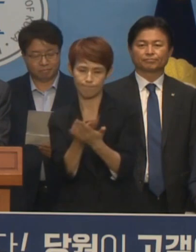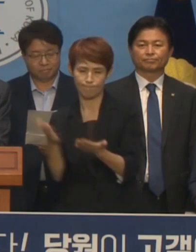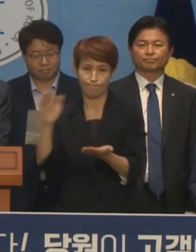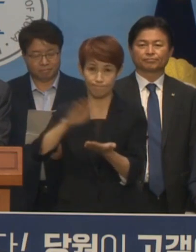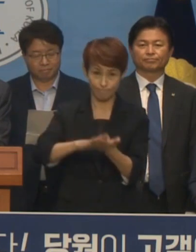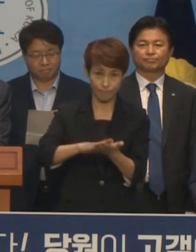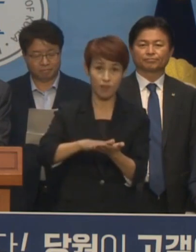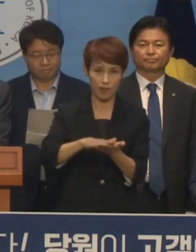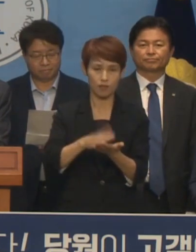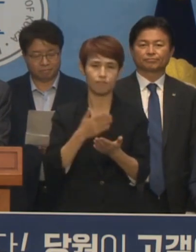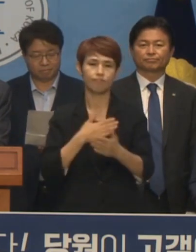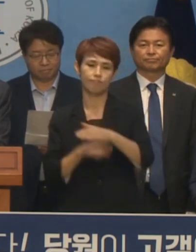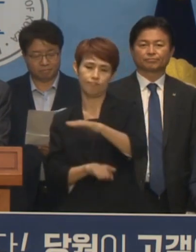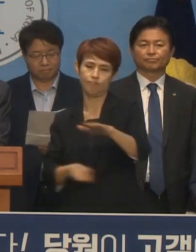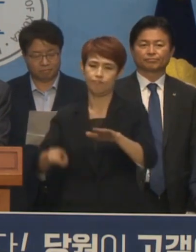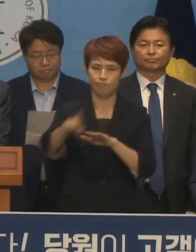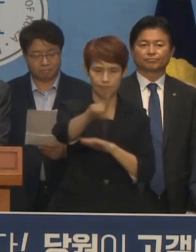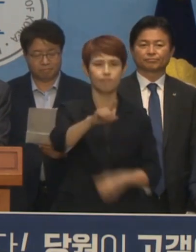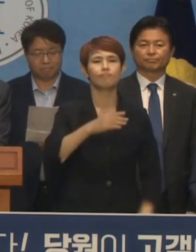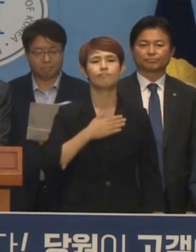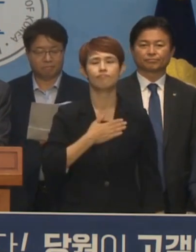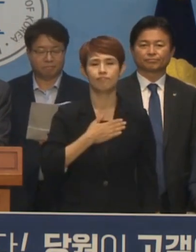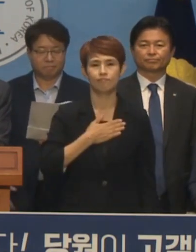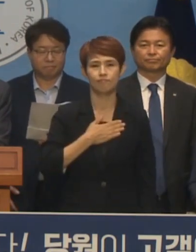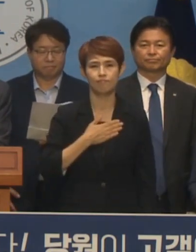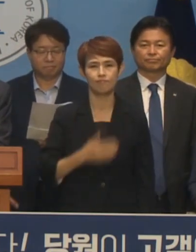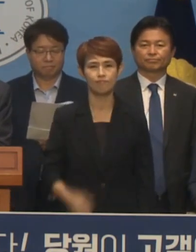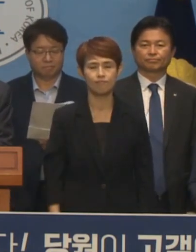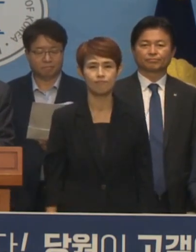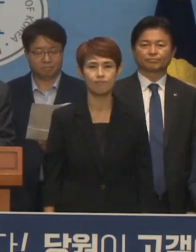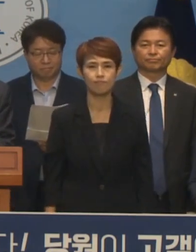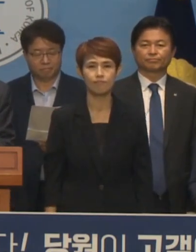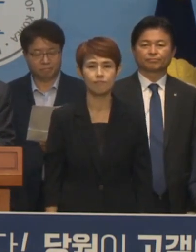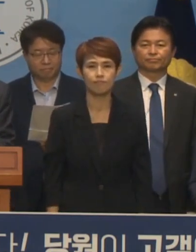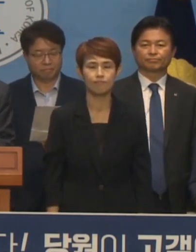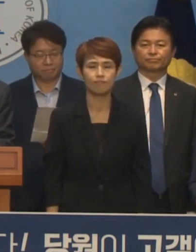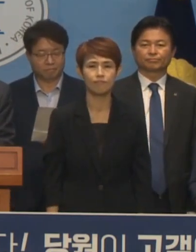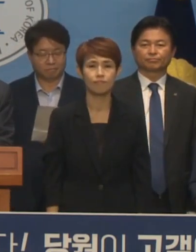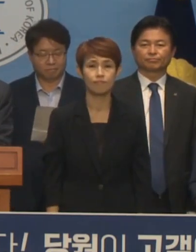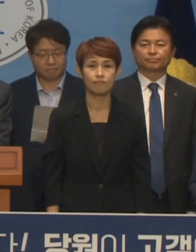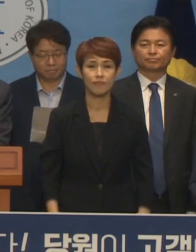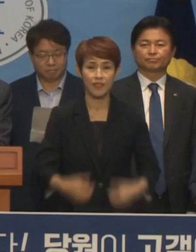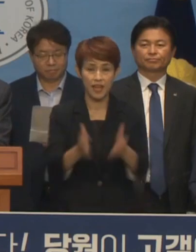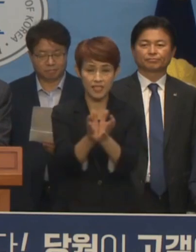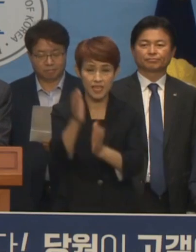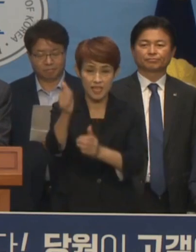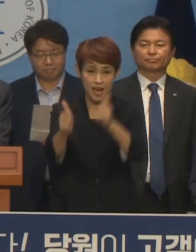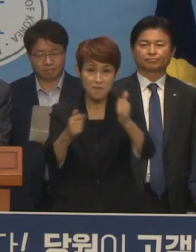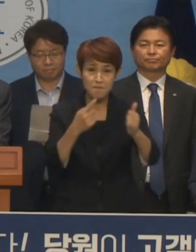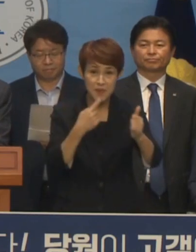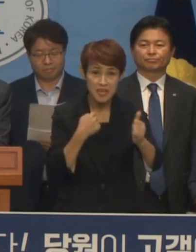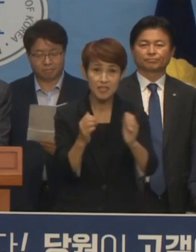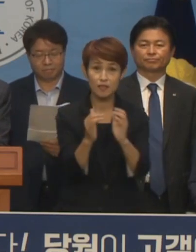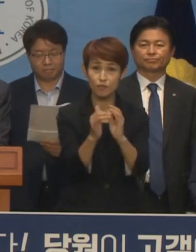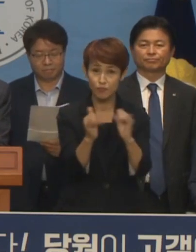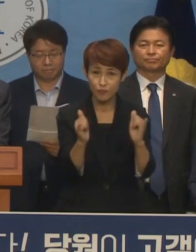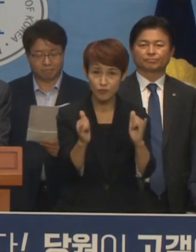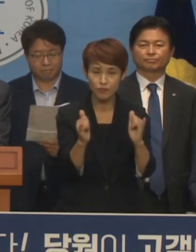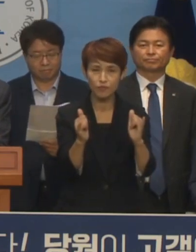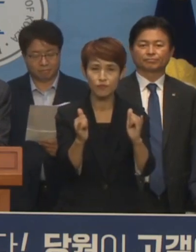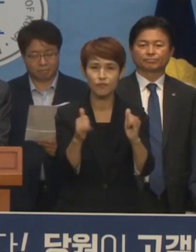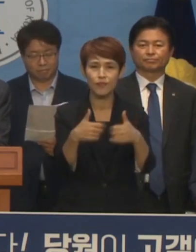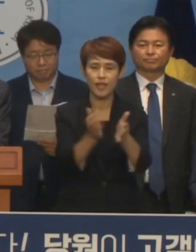맨 앞에 제가 서겠습니다. 그런 면에서 단체장 출신 원외 인사가 당